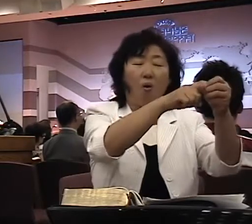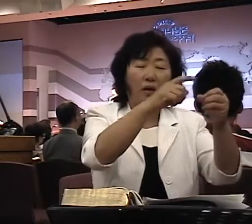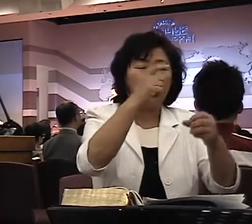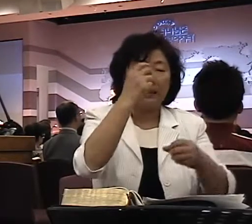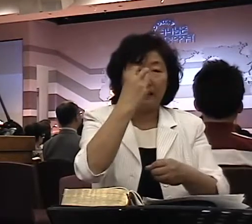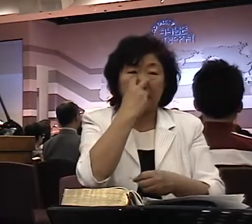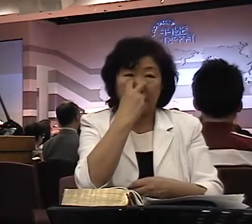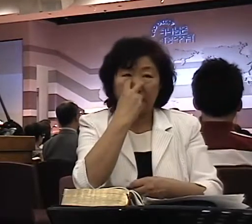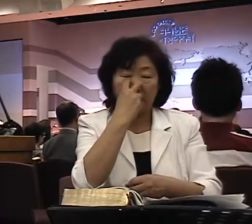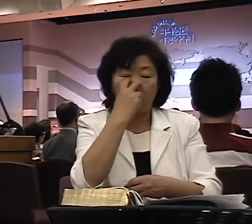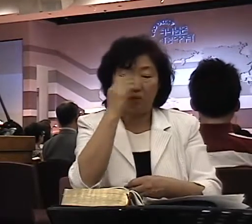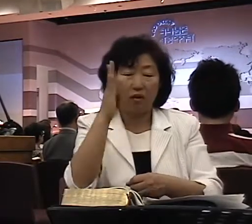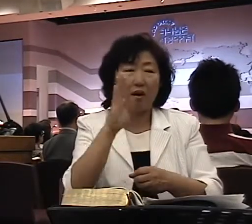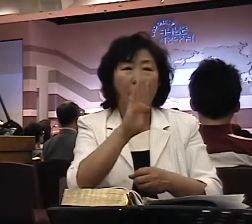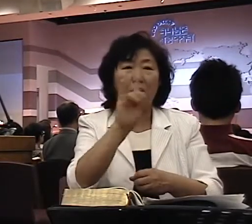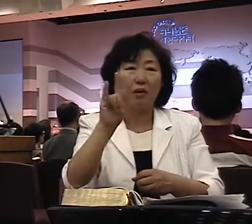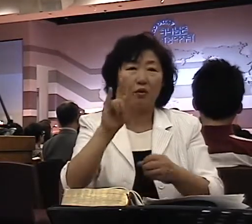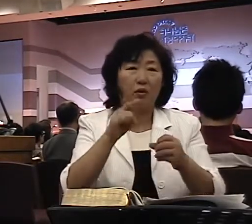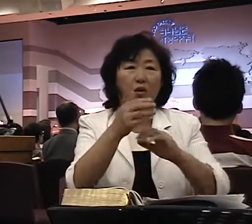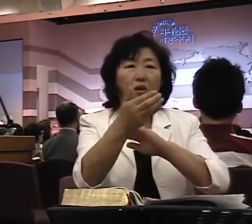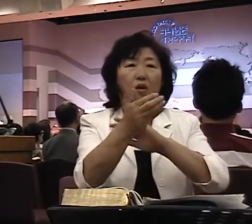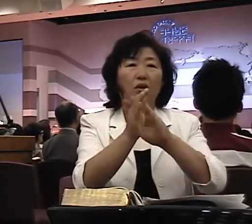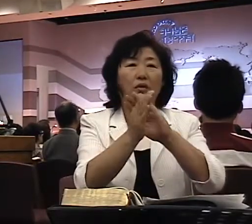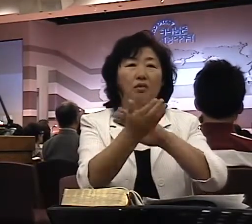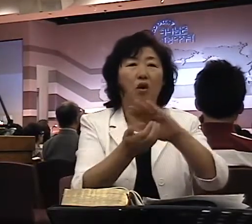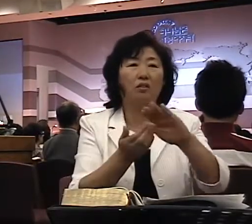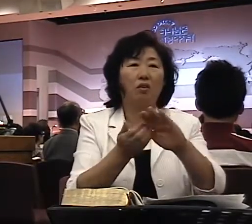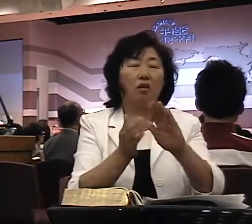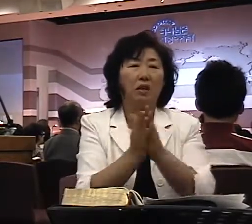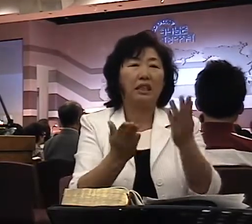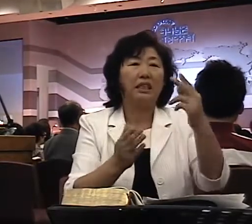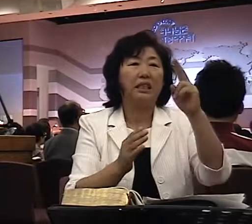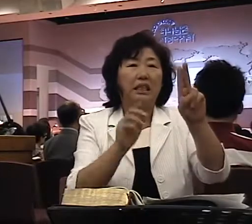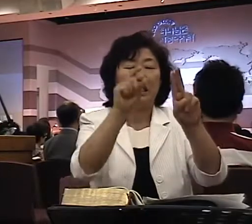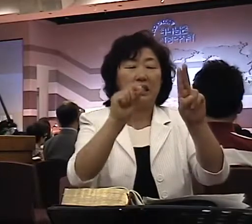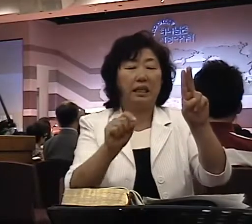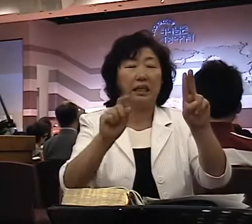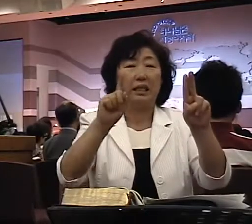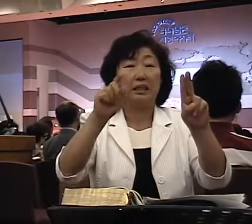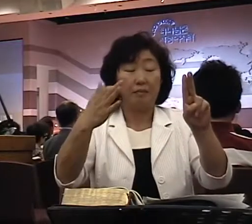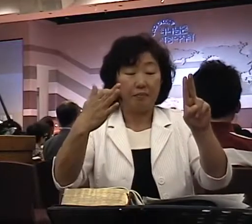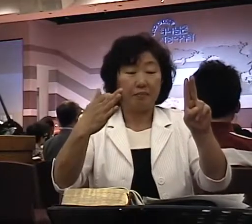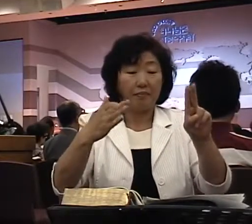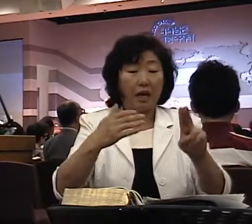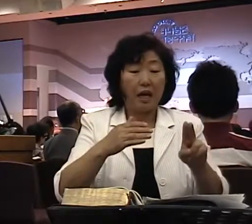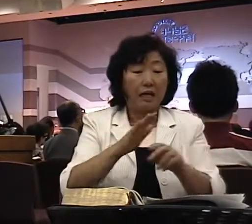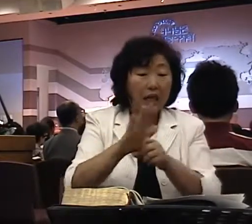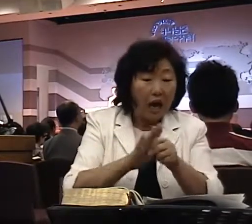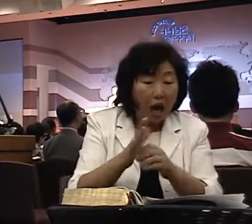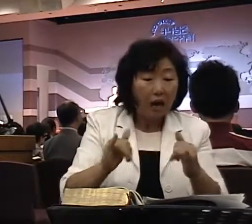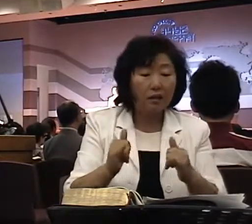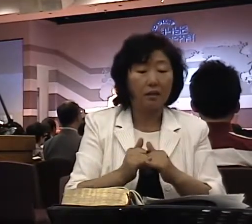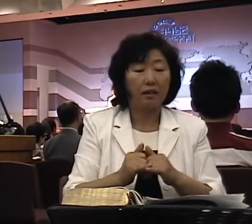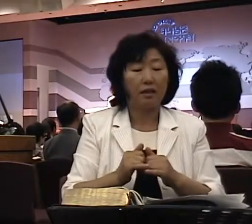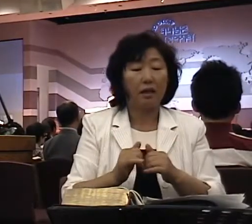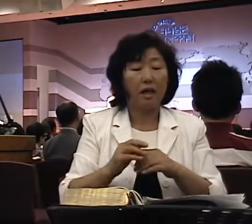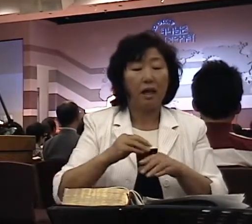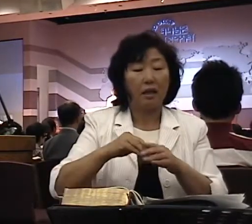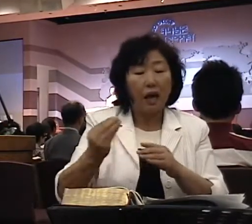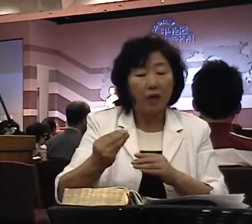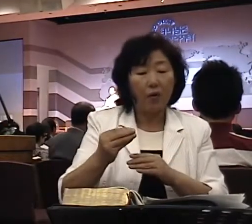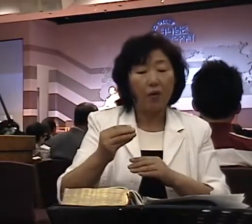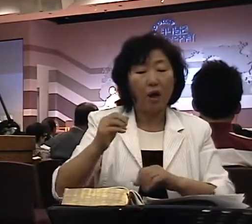것인가? 베드로전서 2장 11절에 이렇게 말씀을 하십니다. 사랑하는 자들아, 나그네와 행인 같은 너희를